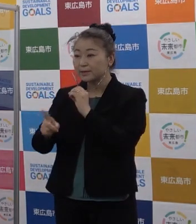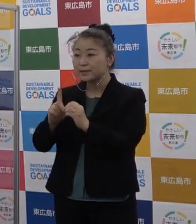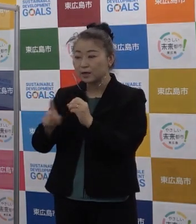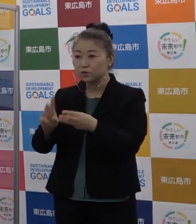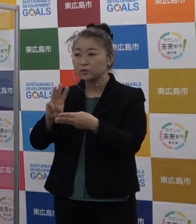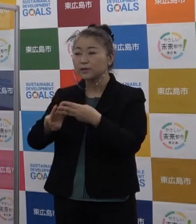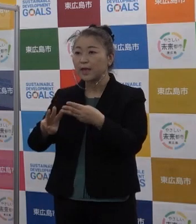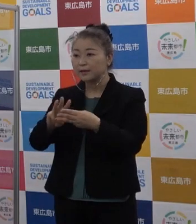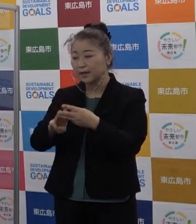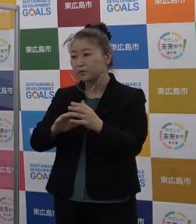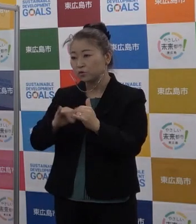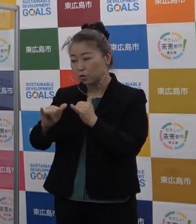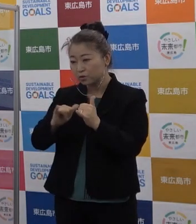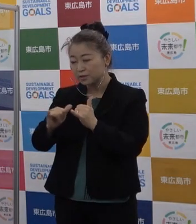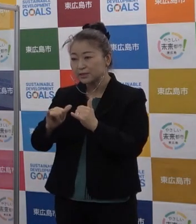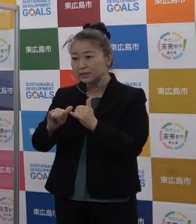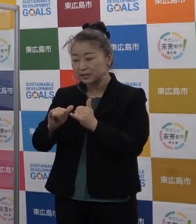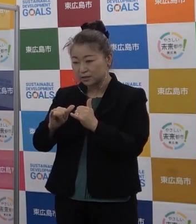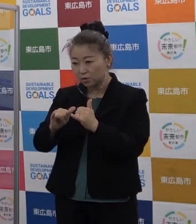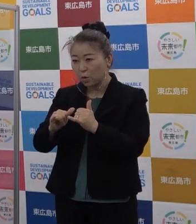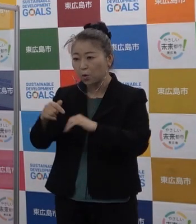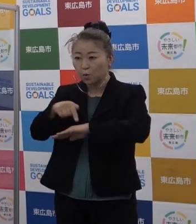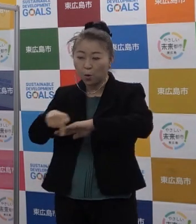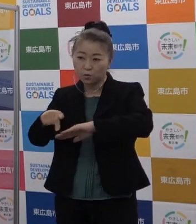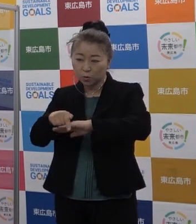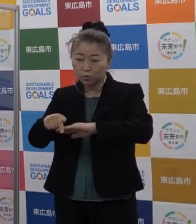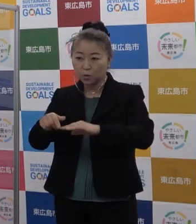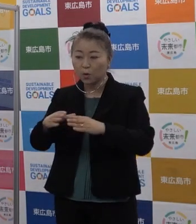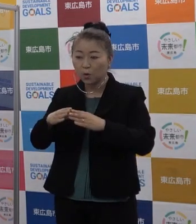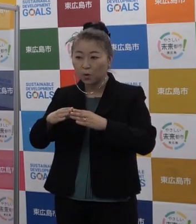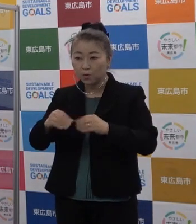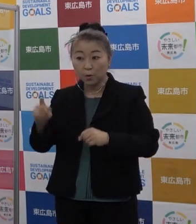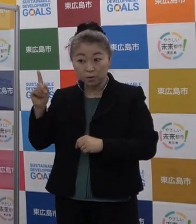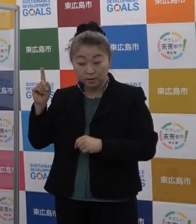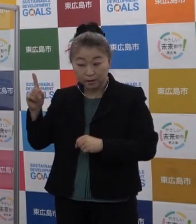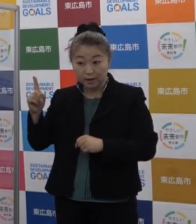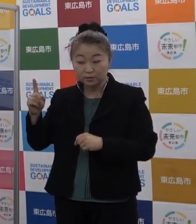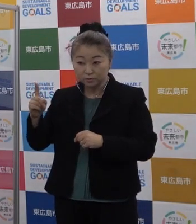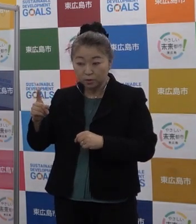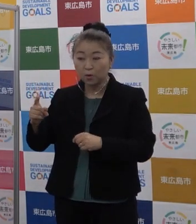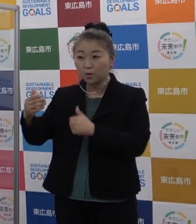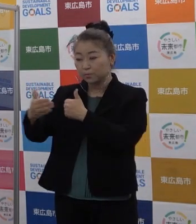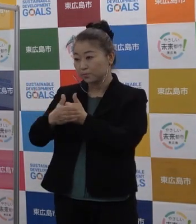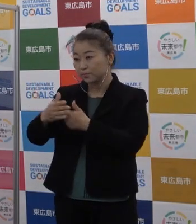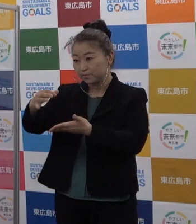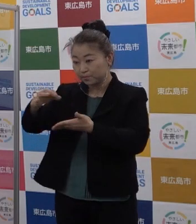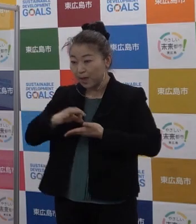国家構想の交付金、この交付決定 をいただきました。